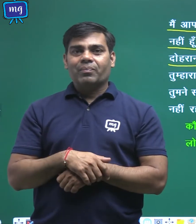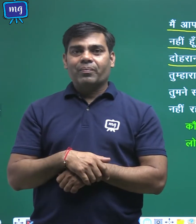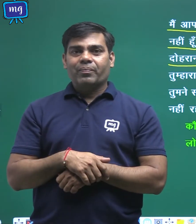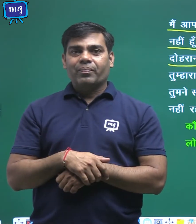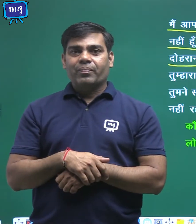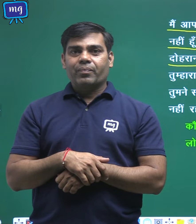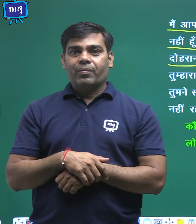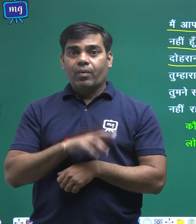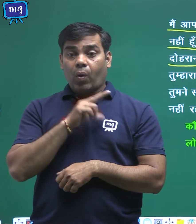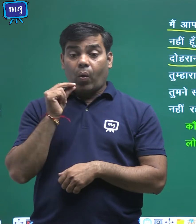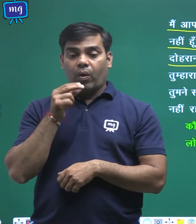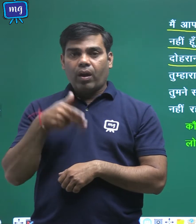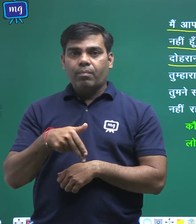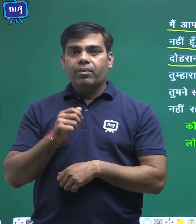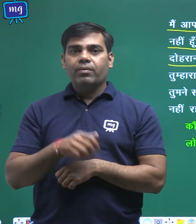और अब